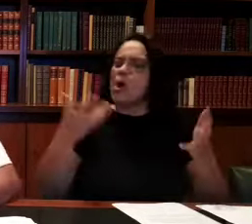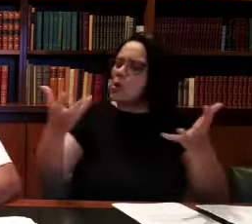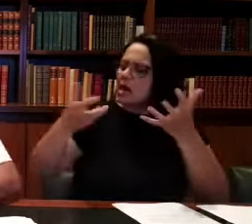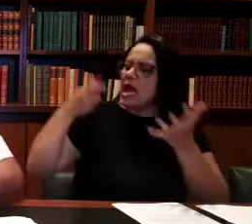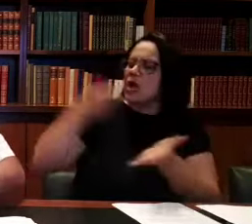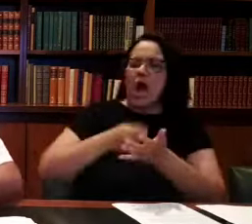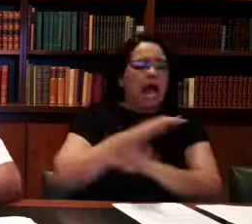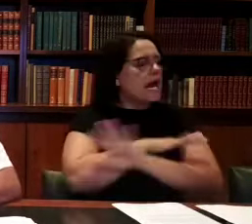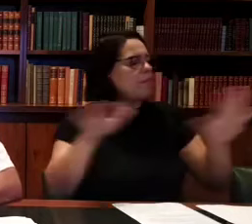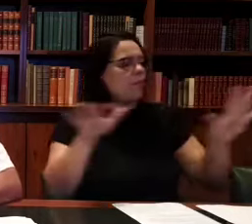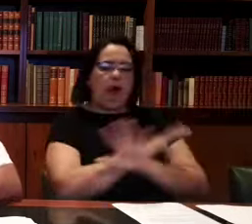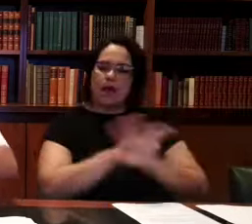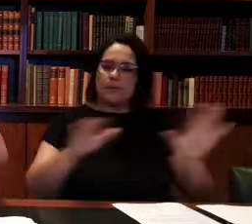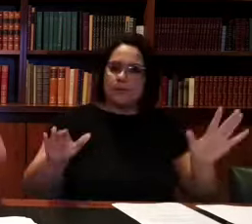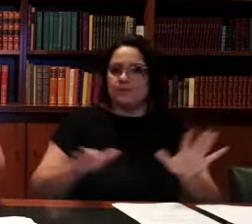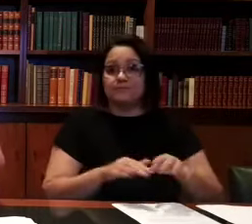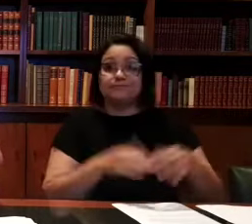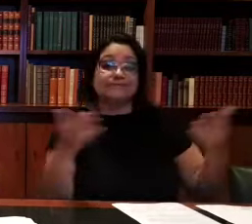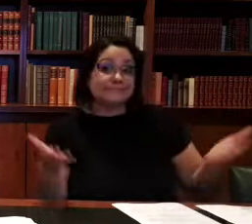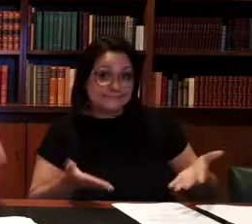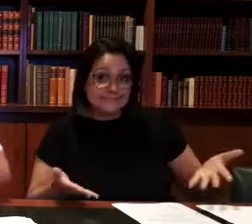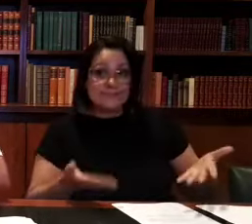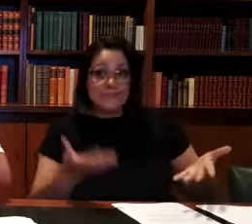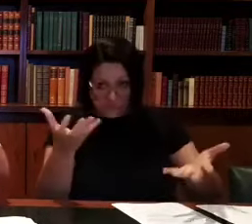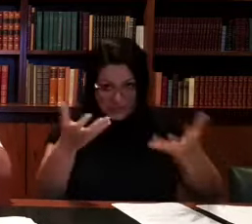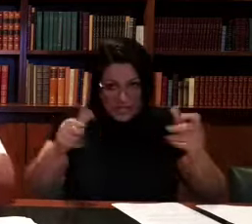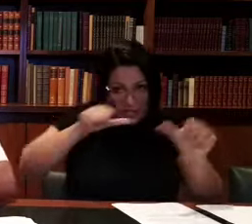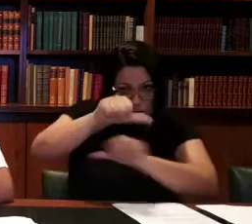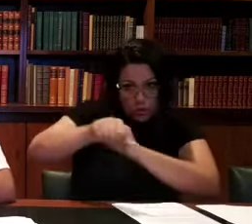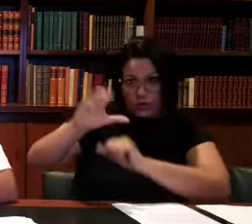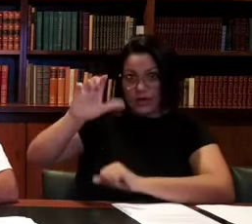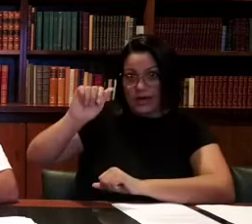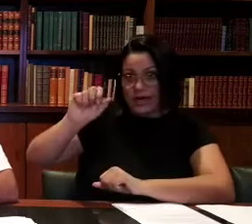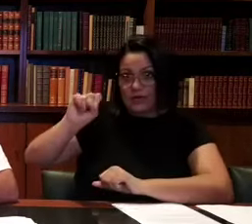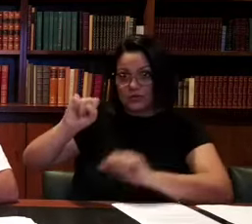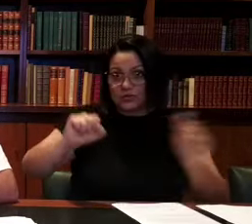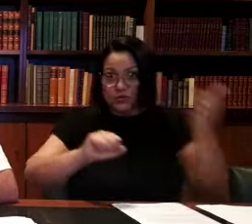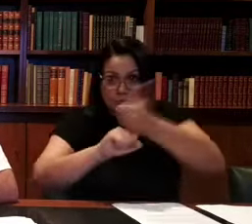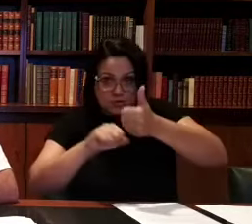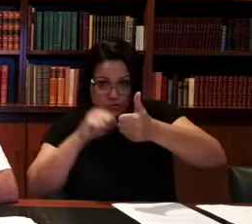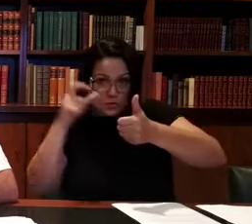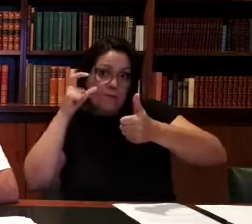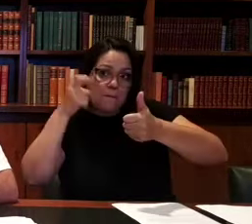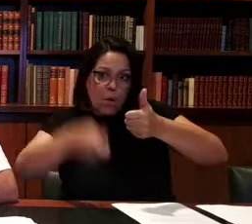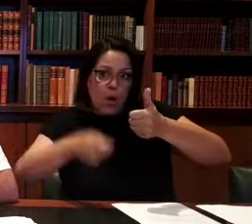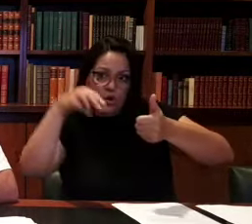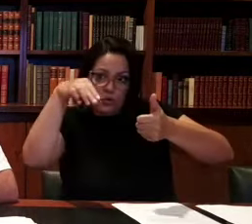acabou agora você quer que eu troque o café pelo Sérgio moro